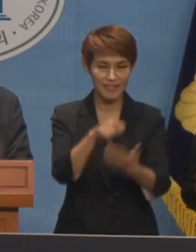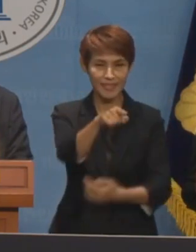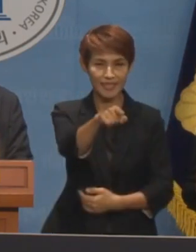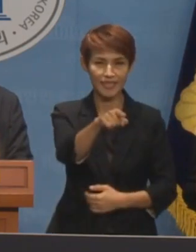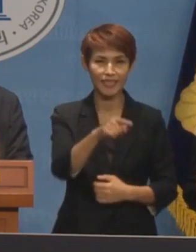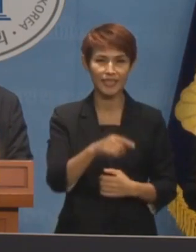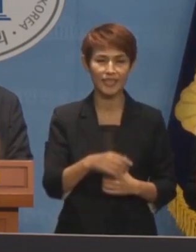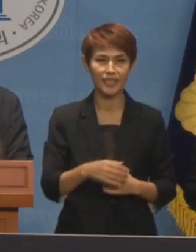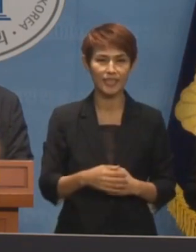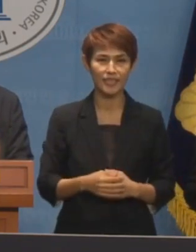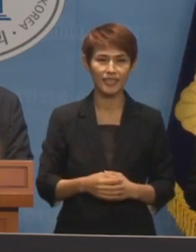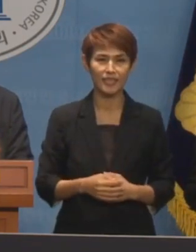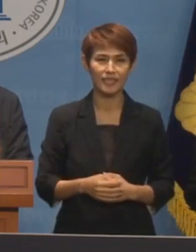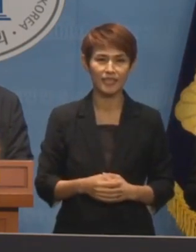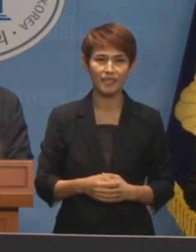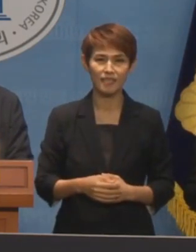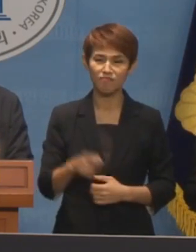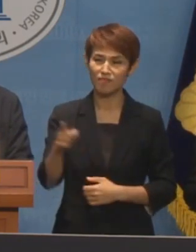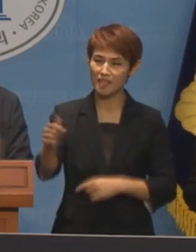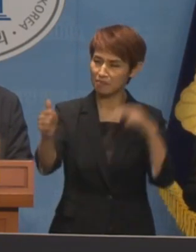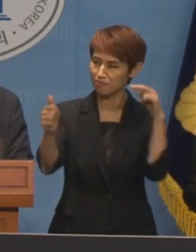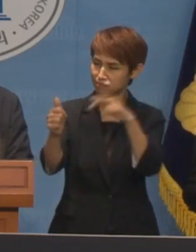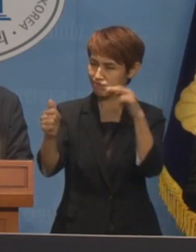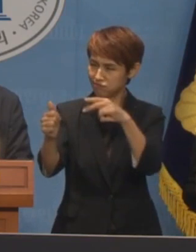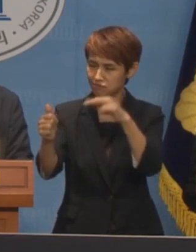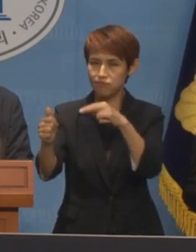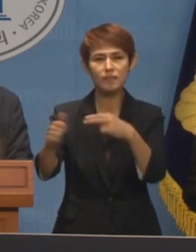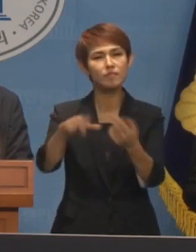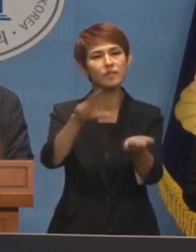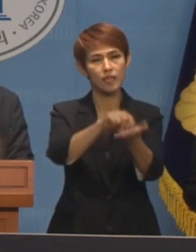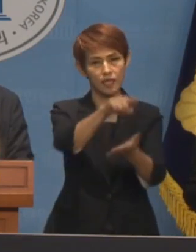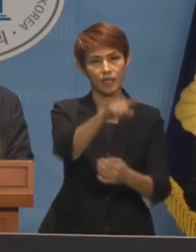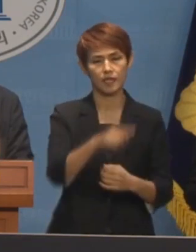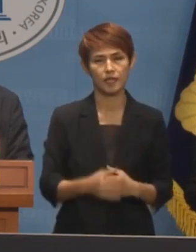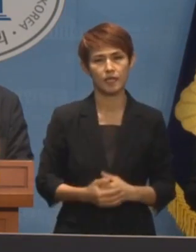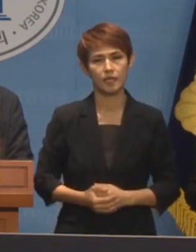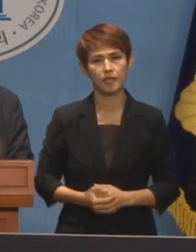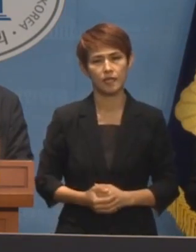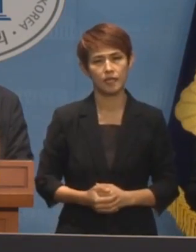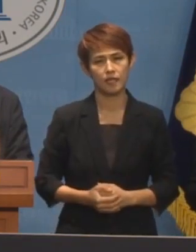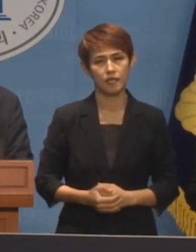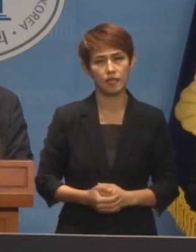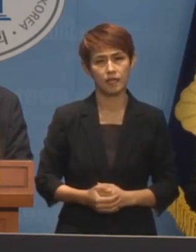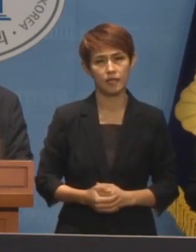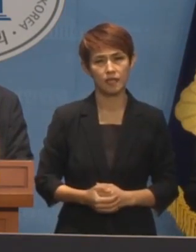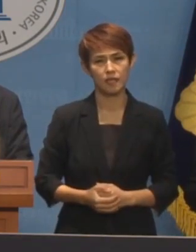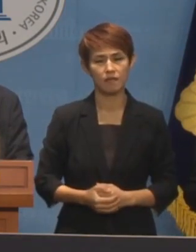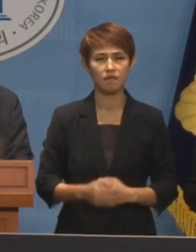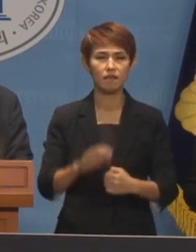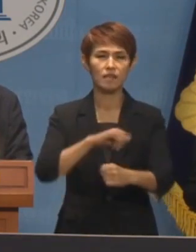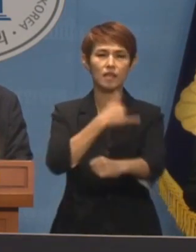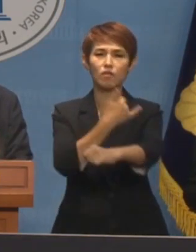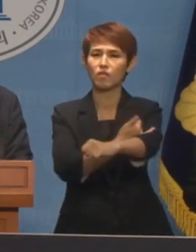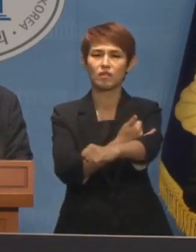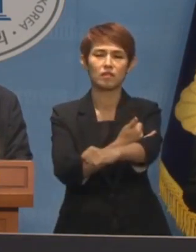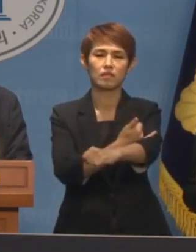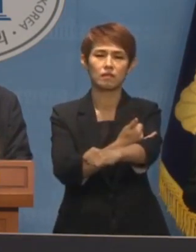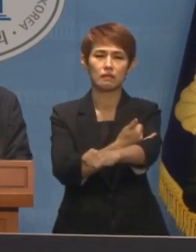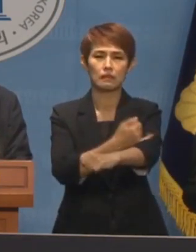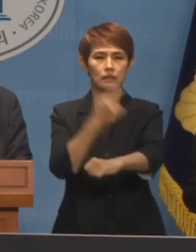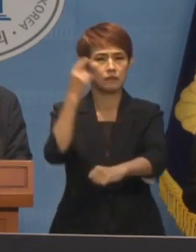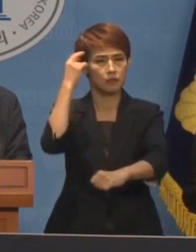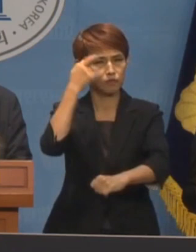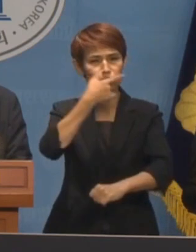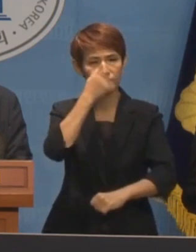무식을 드러내면서 상대방을 비난했어요. 이런 것이 바로 반인권, 인권의식이 결여된